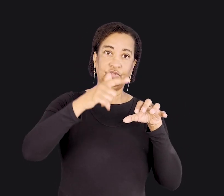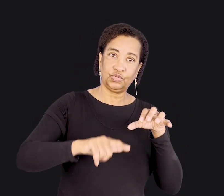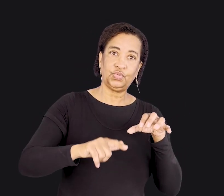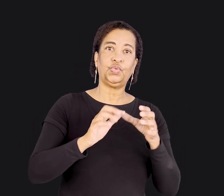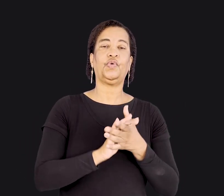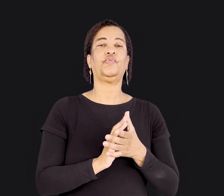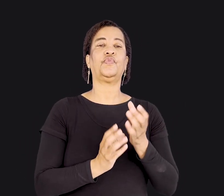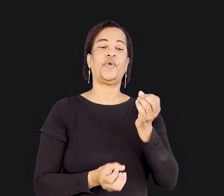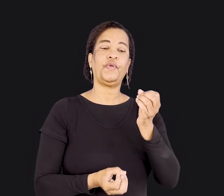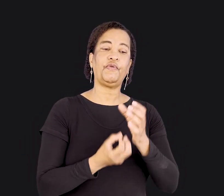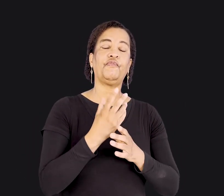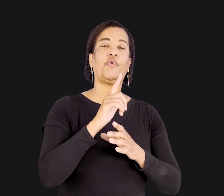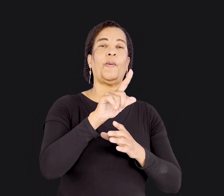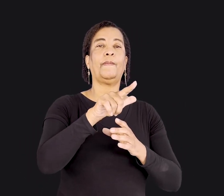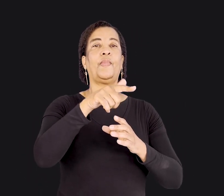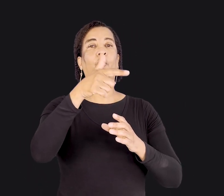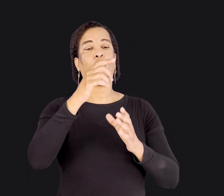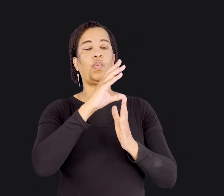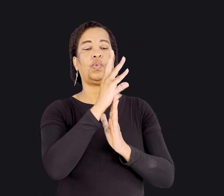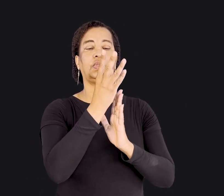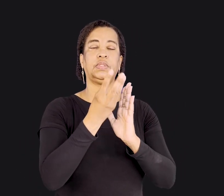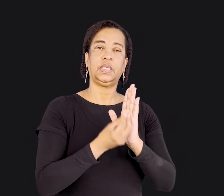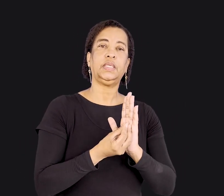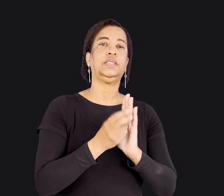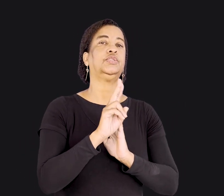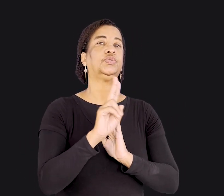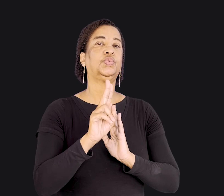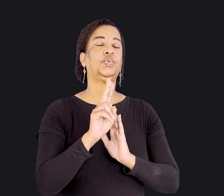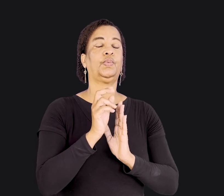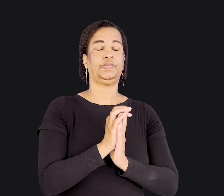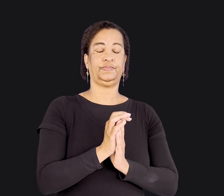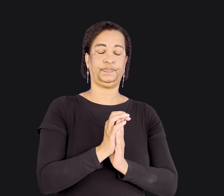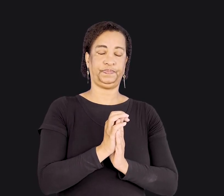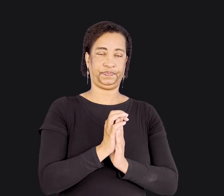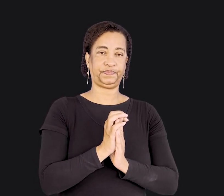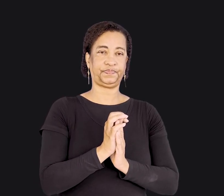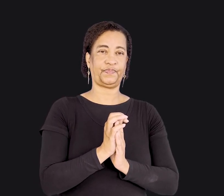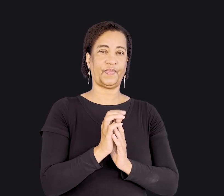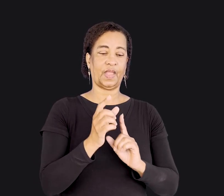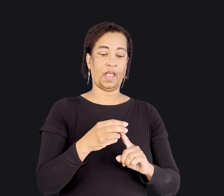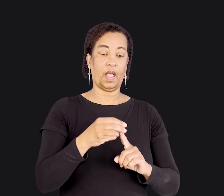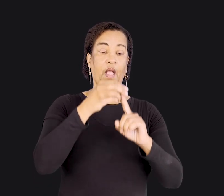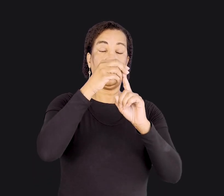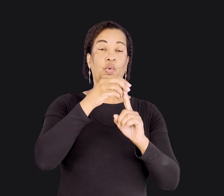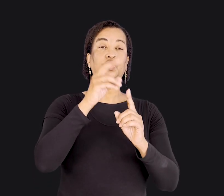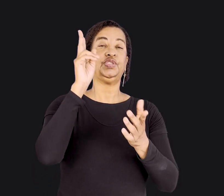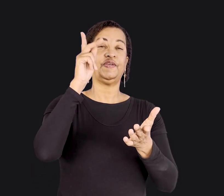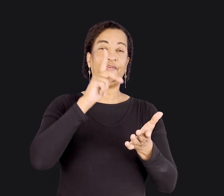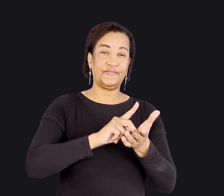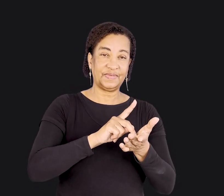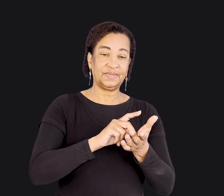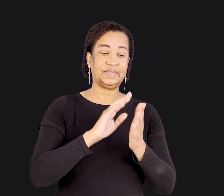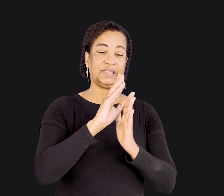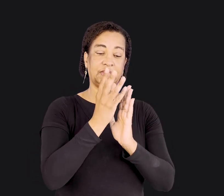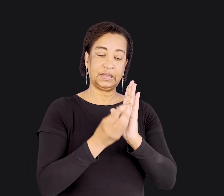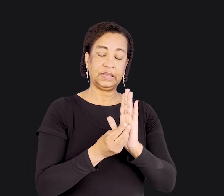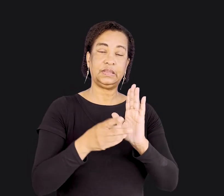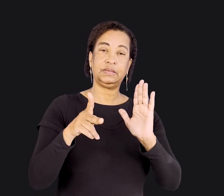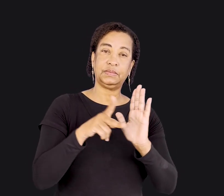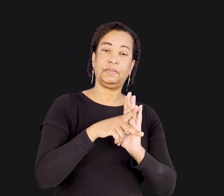separa e forma uma outra igreja chamada de a única verdadeira Igreja da Luz. Bom,